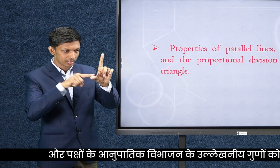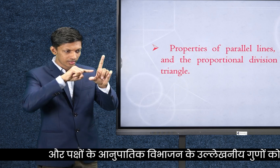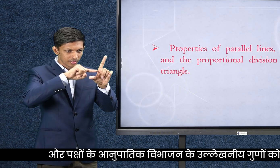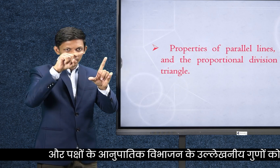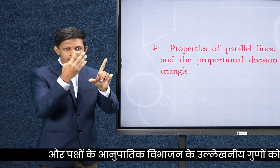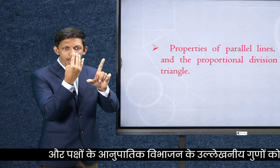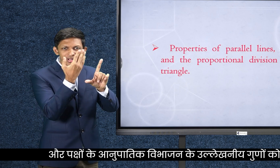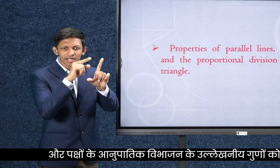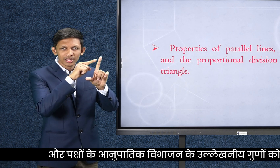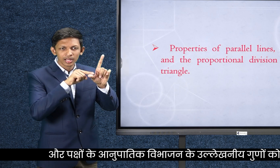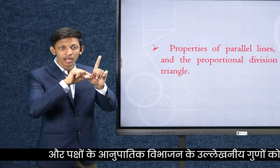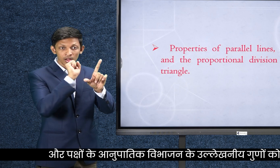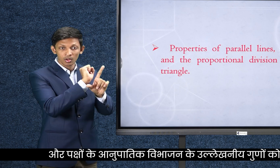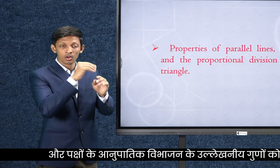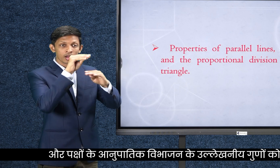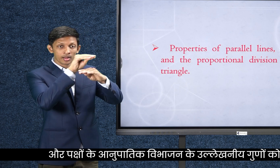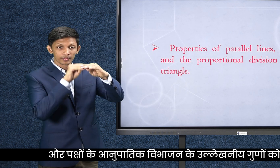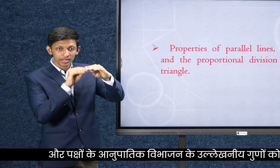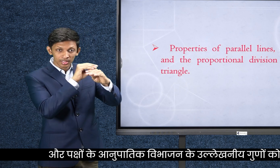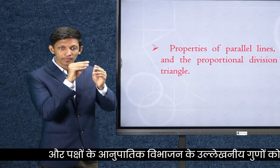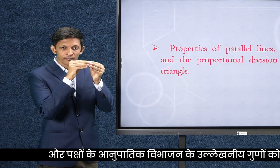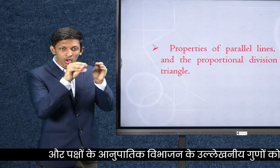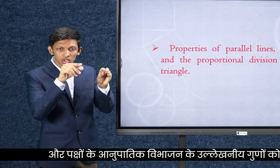के उल्लेखनीय गुणों को उजागर करेंगे।